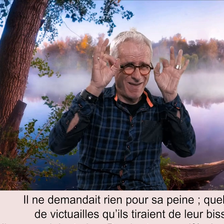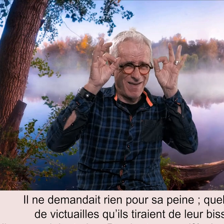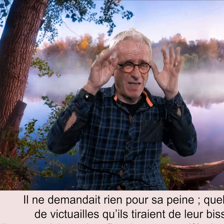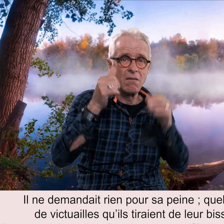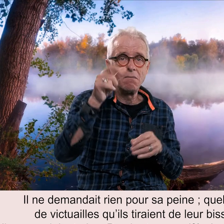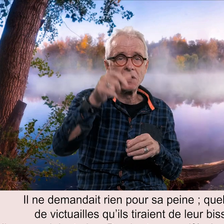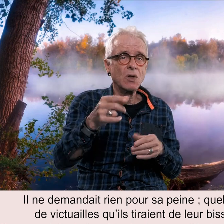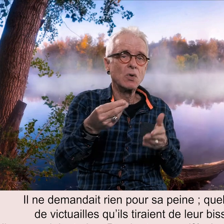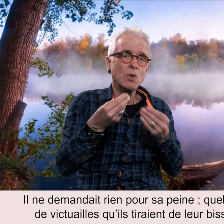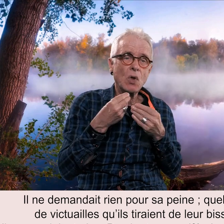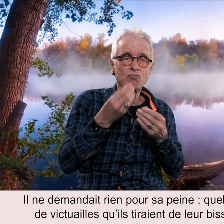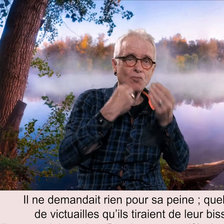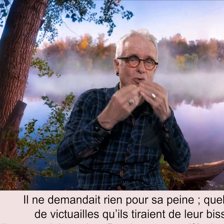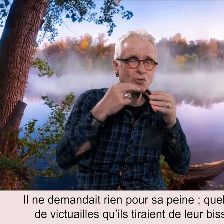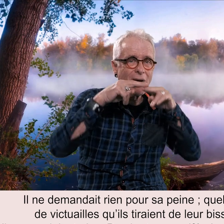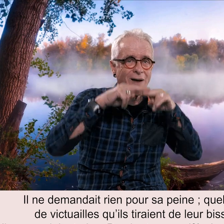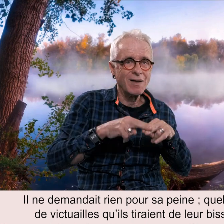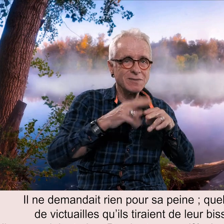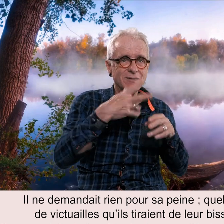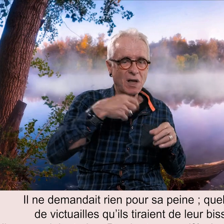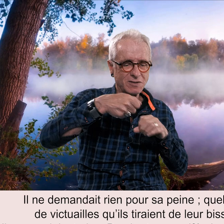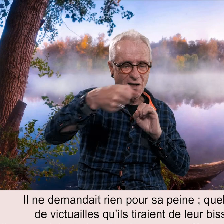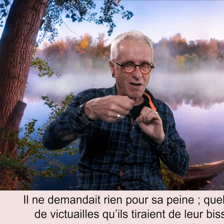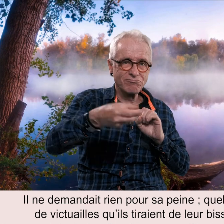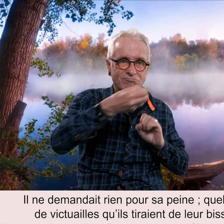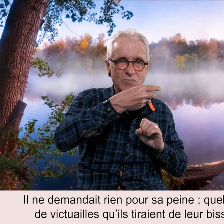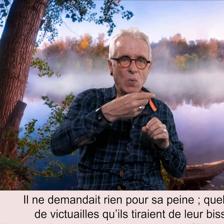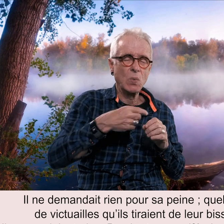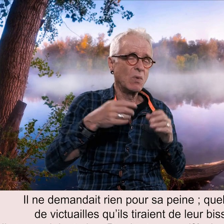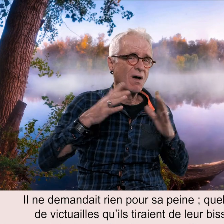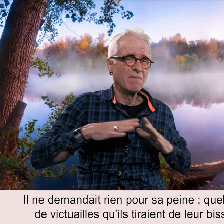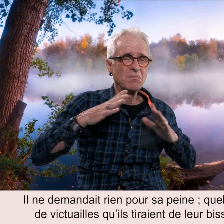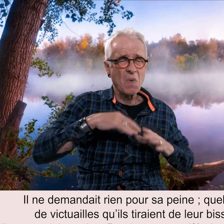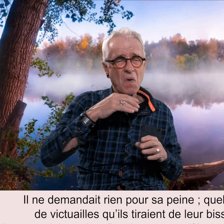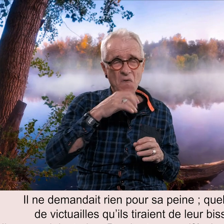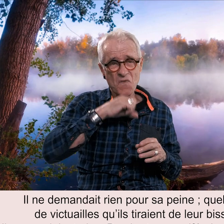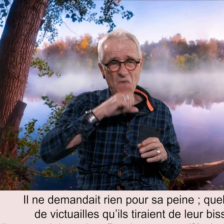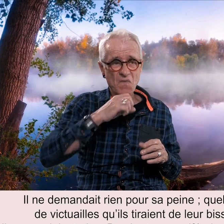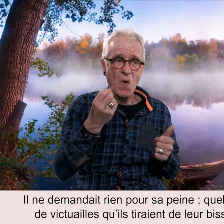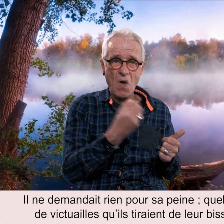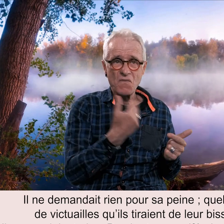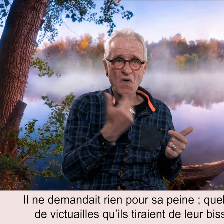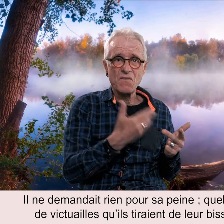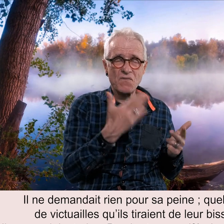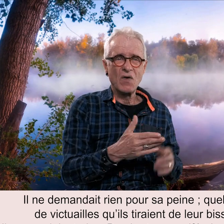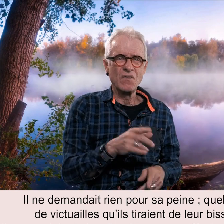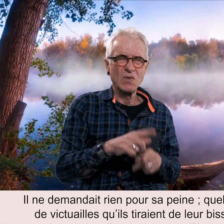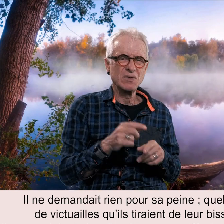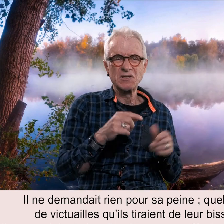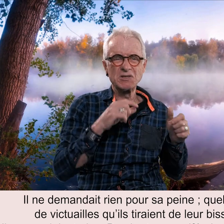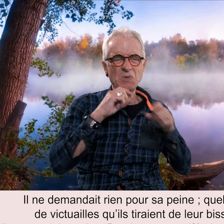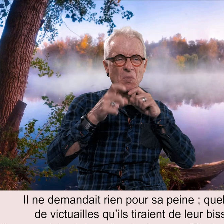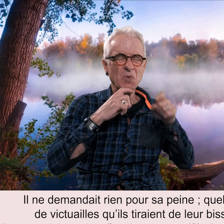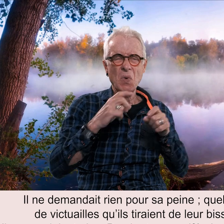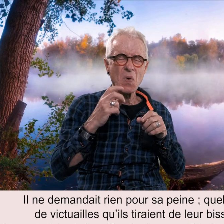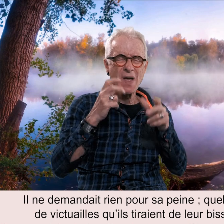Quelques-uns lui donnaient des restes de victuailles qu'ils tiraient de leur bissac ou les habits trop usés dont ils ne voulaient plus. Des brutaux vociféraient